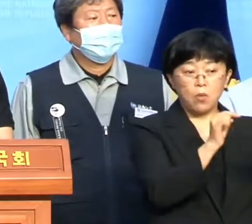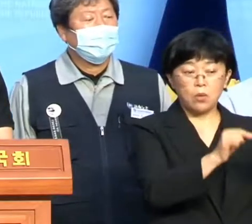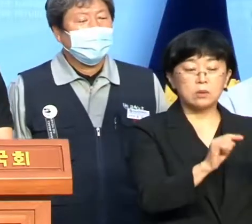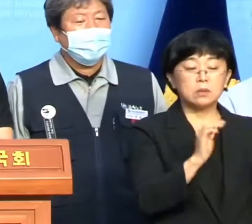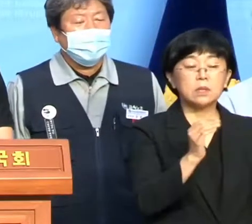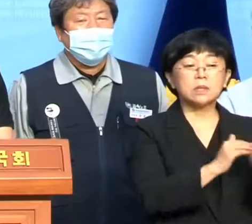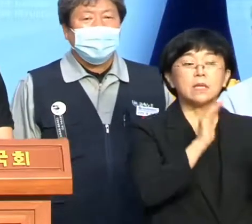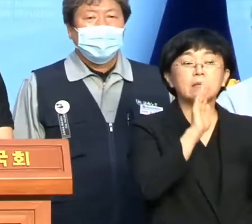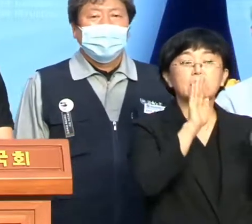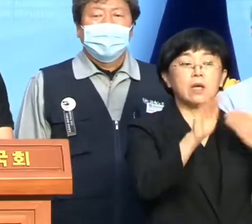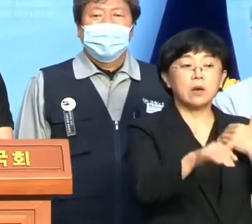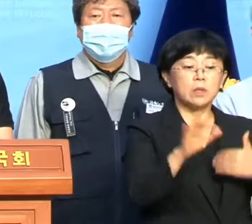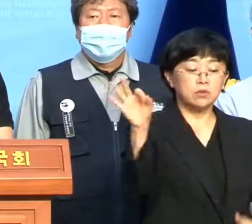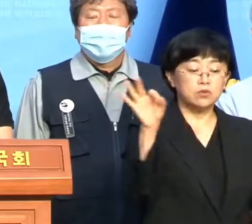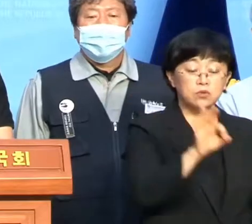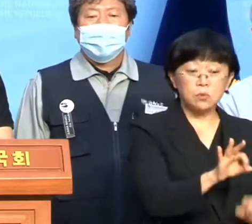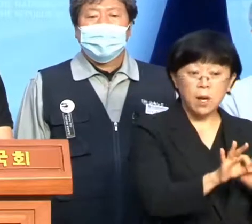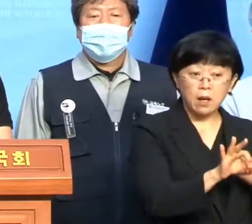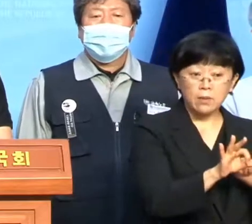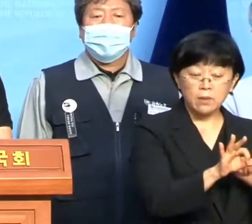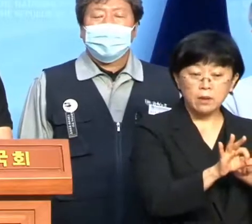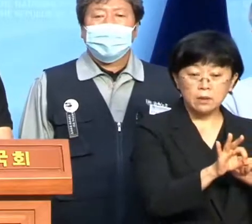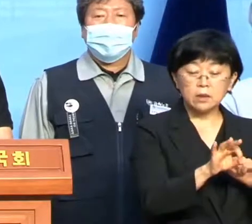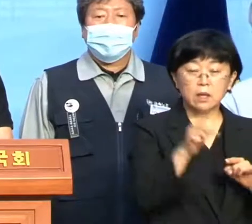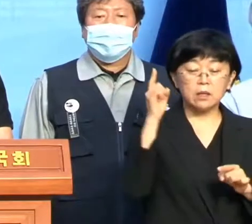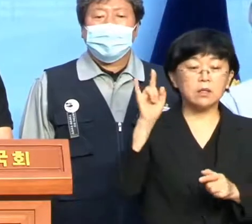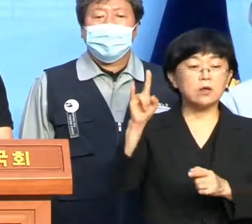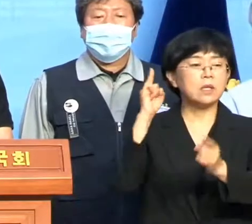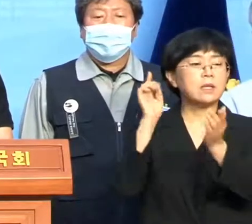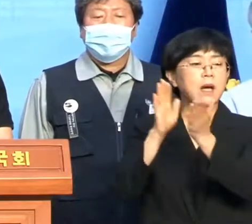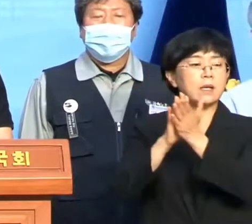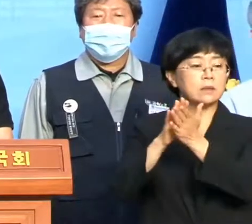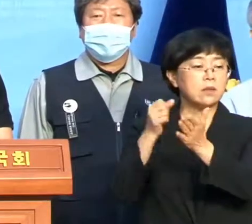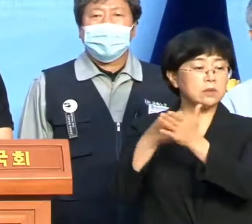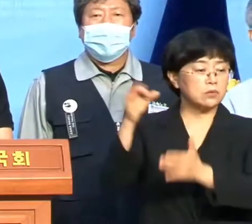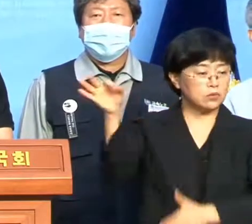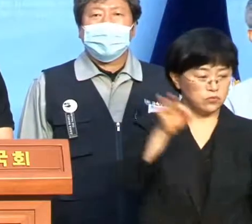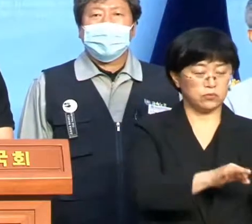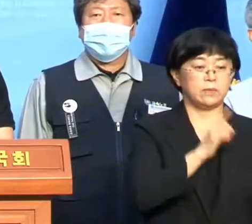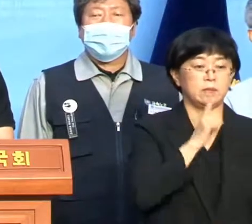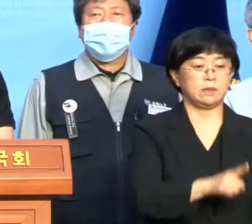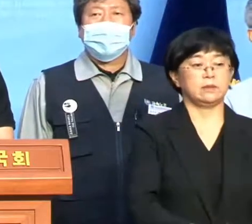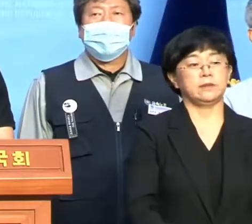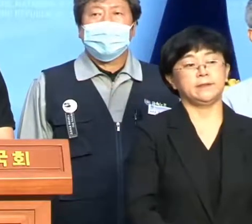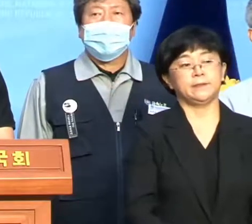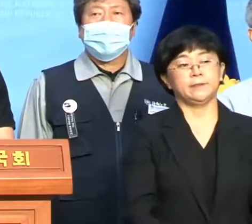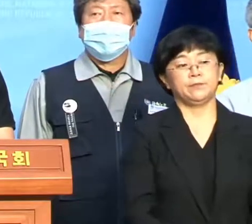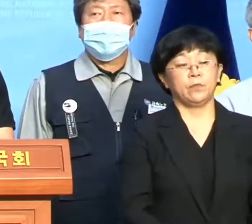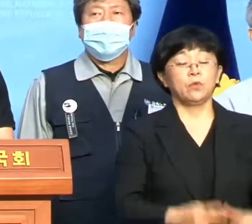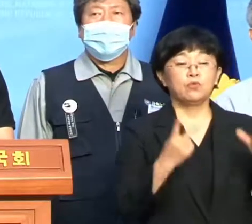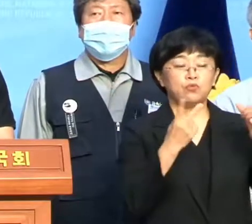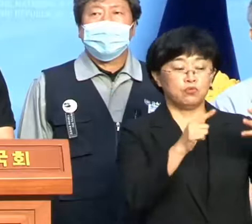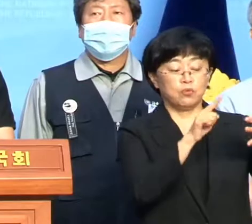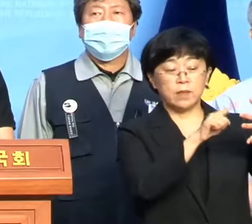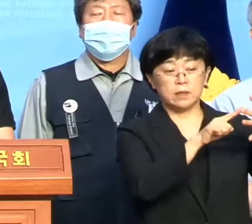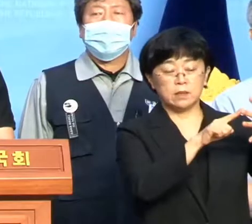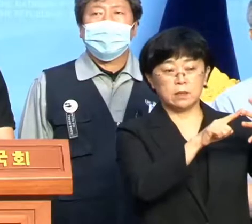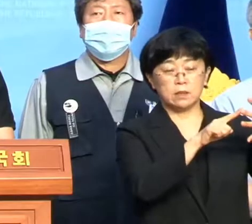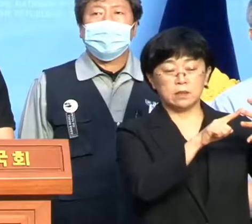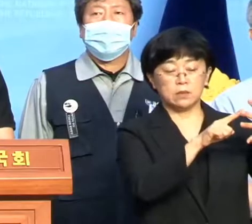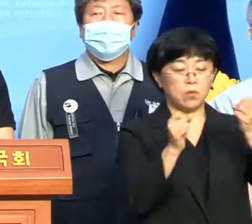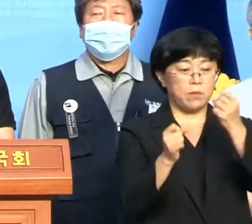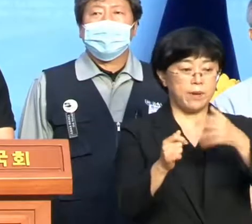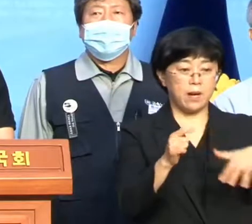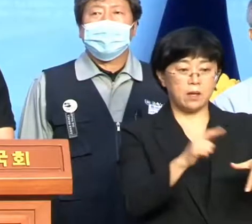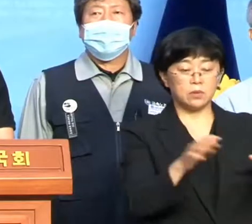이후에나 기성금 을 일방적으로 지급 받아야 했다 두번째 하도 9